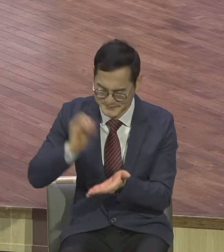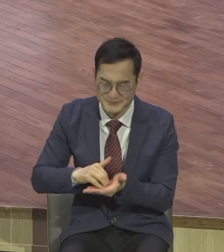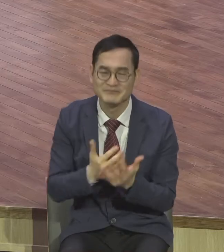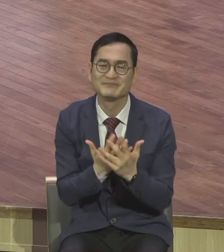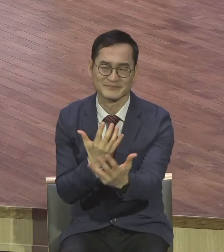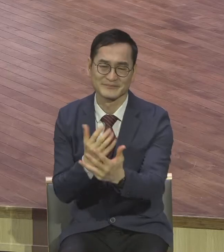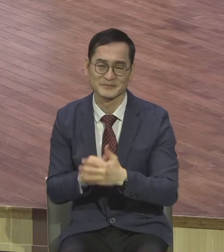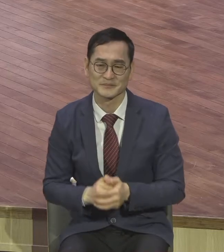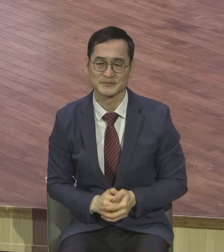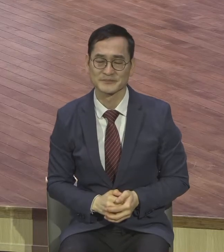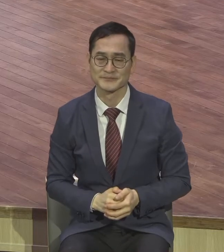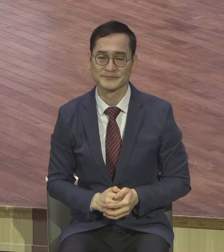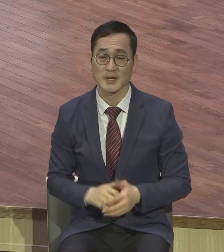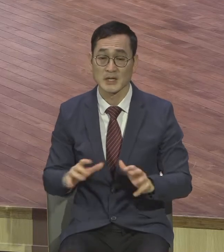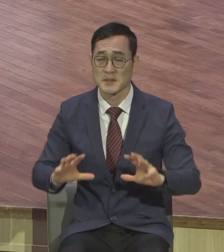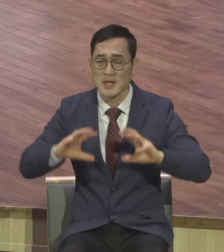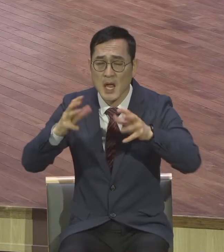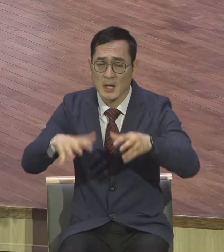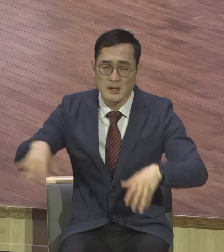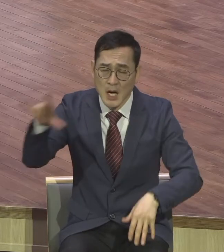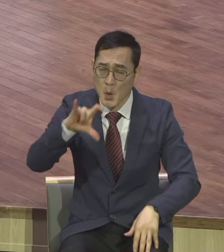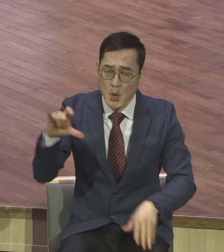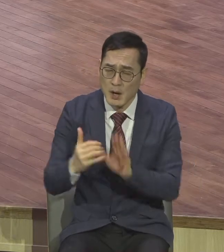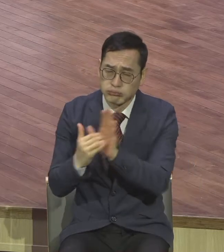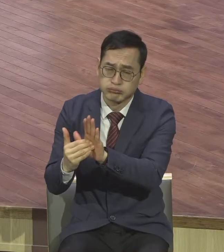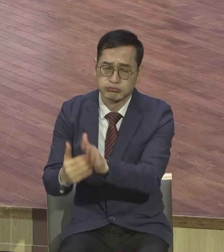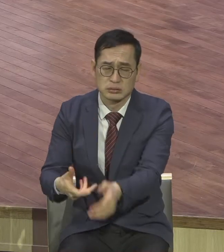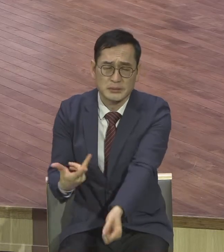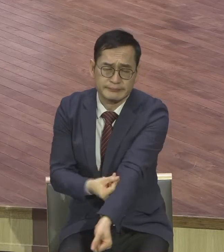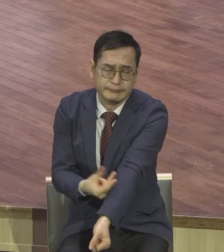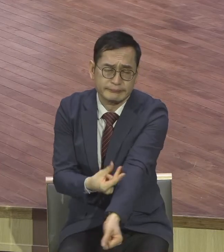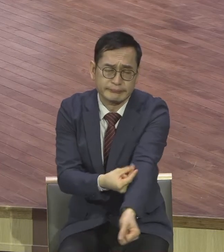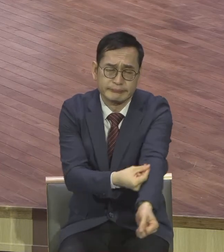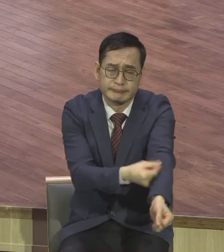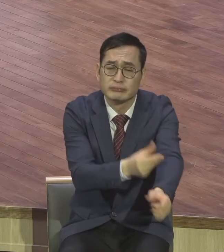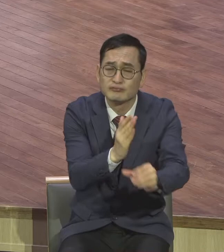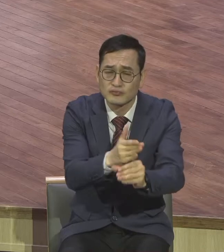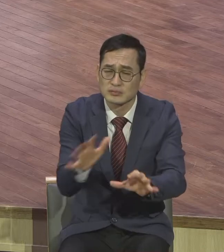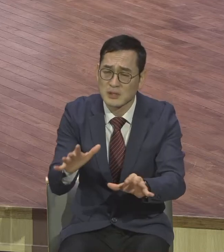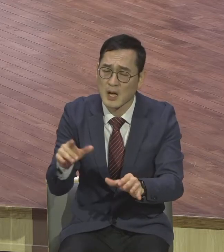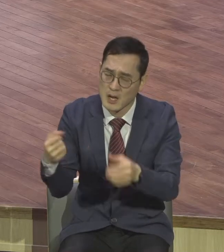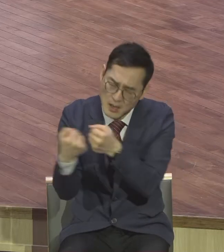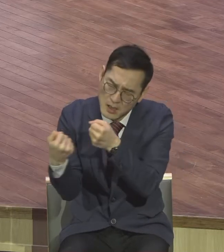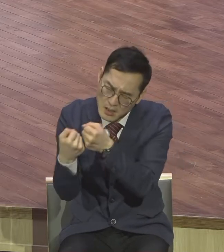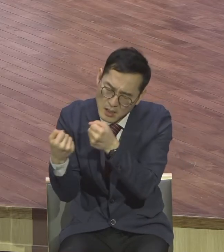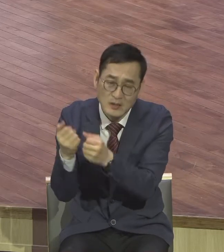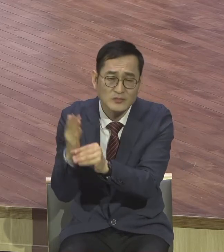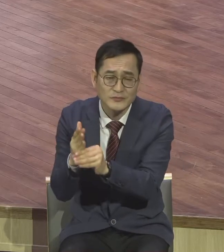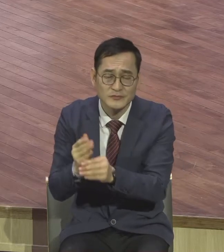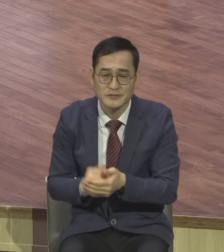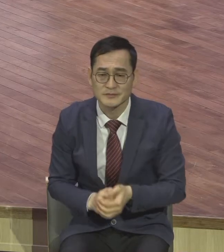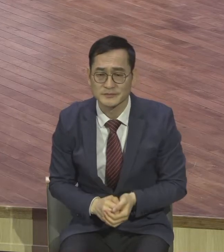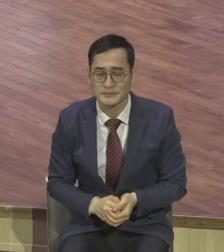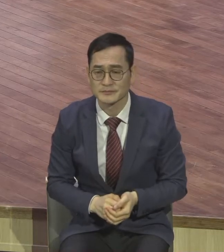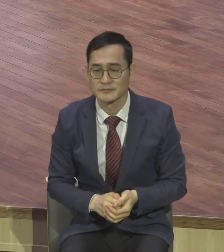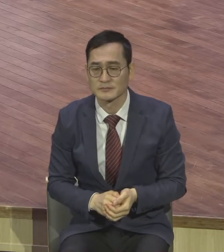접종을 하고 있습니다. 그런데 여전히 지금 우리나라를 포함해서